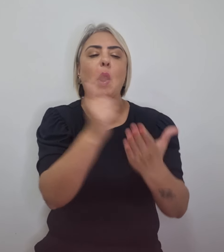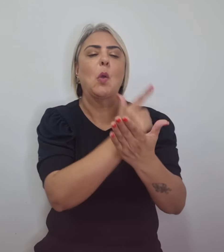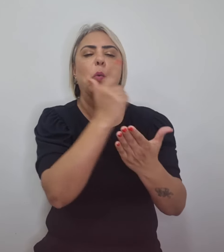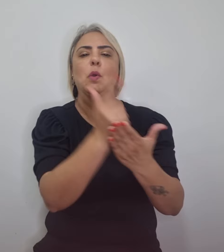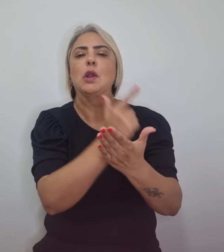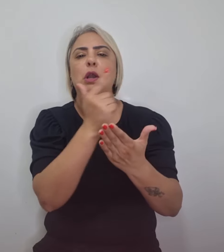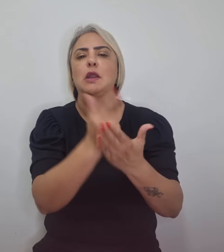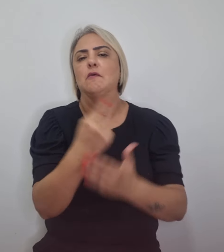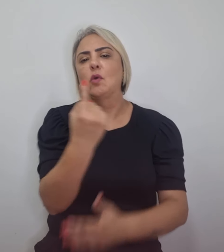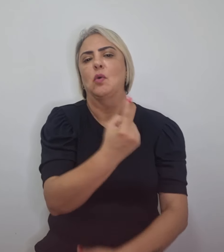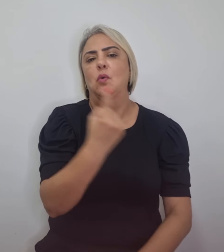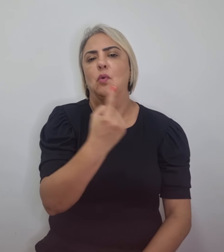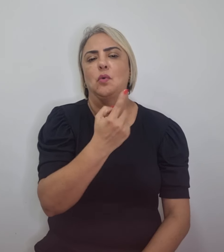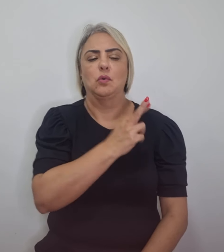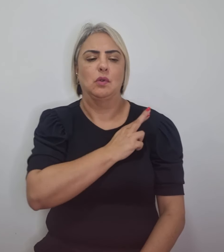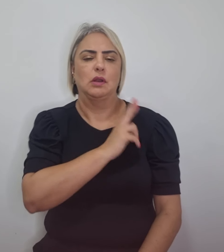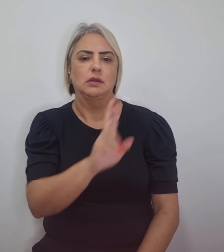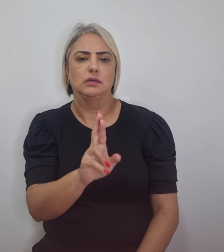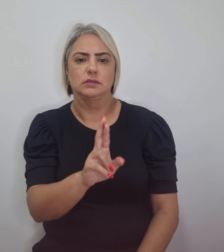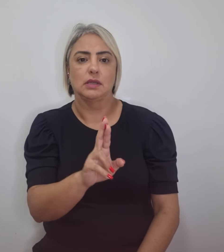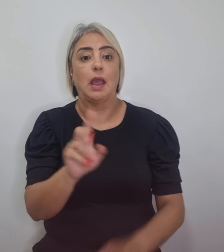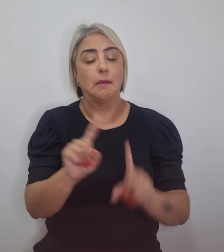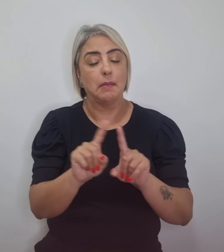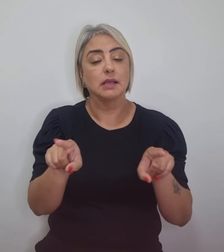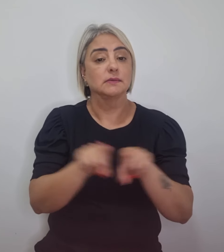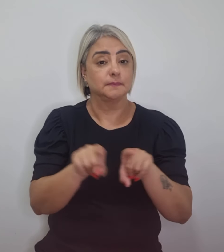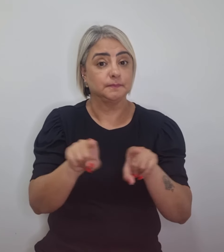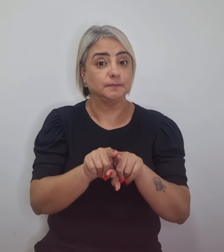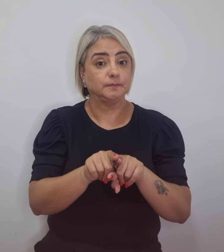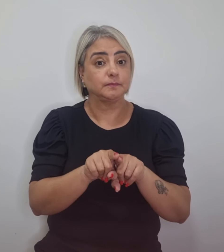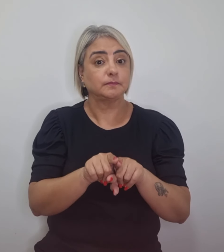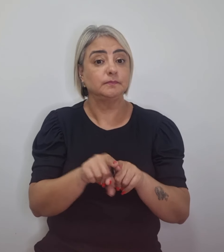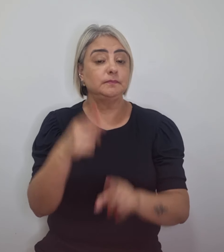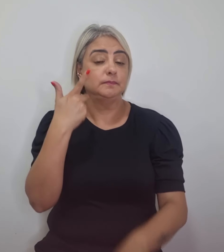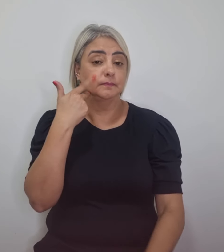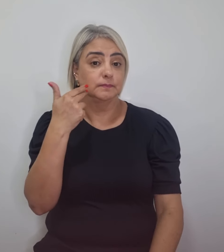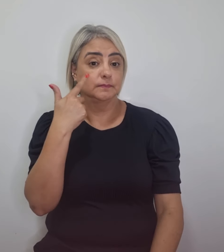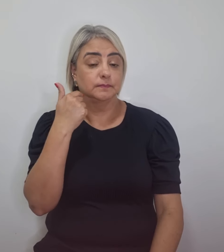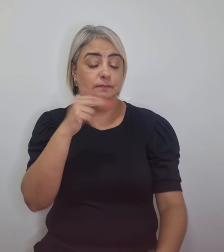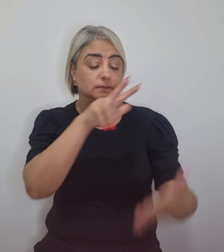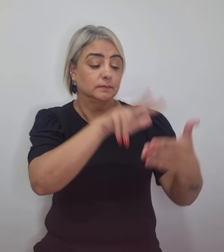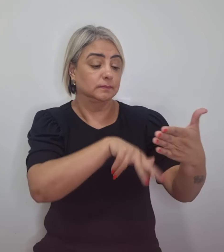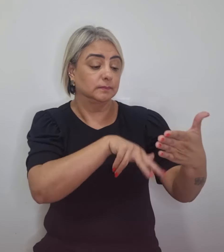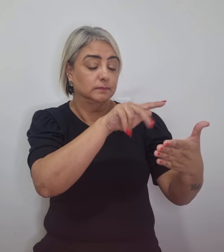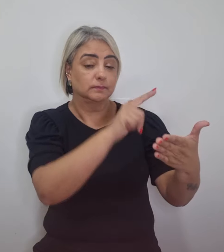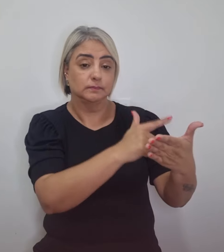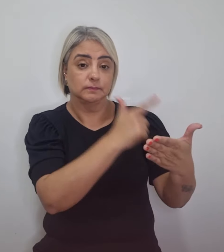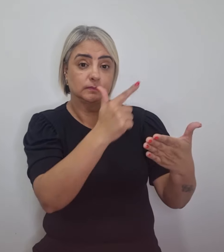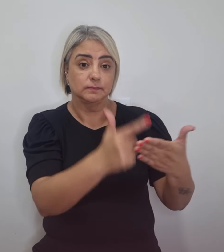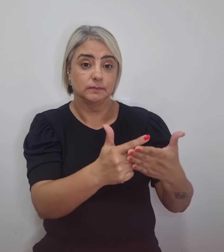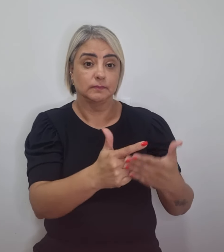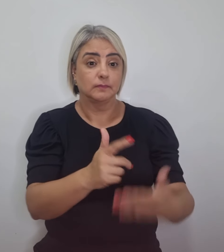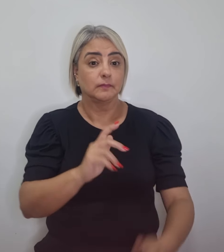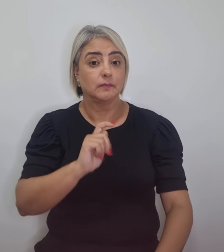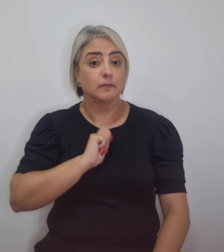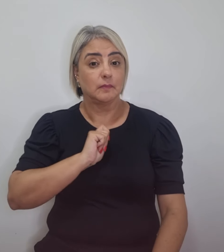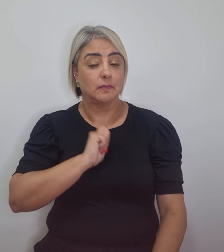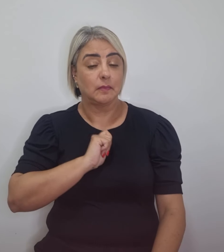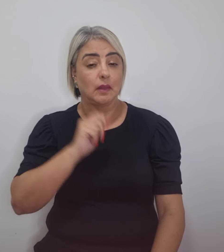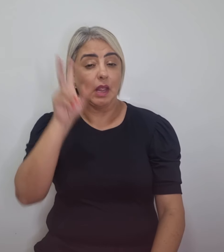unicamente religioso, mas também de natureza literária, arqueológica, histórica